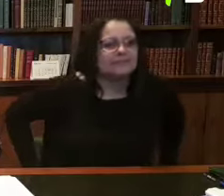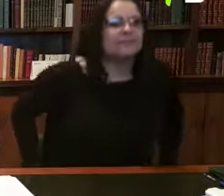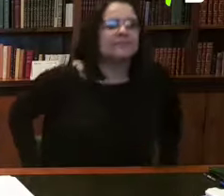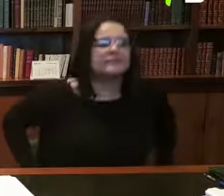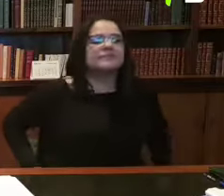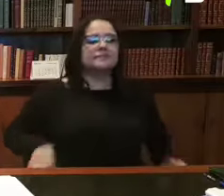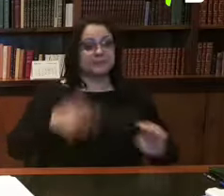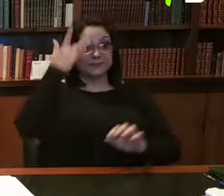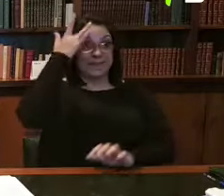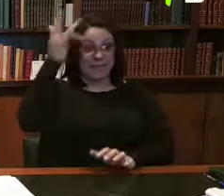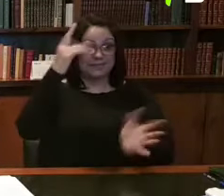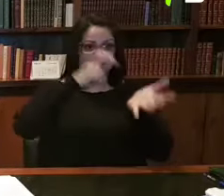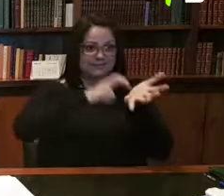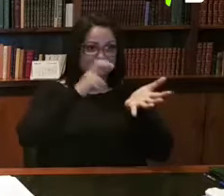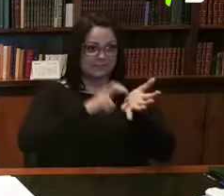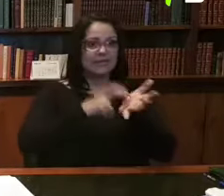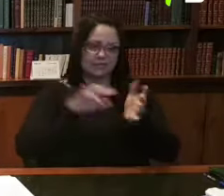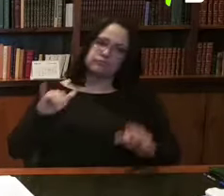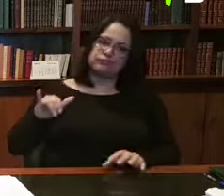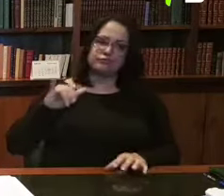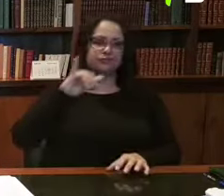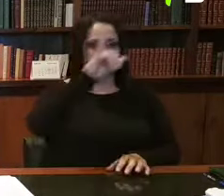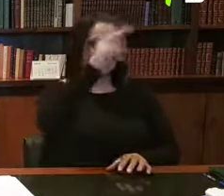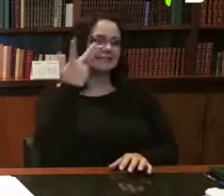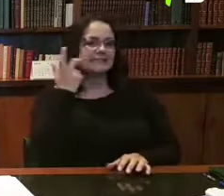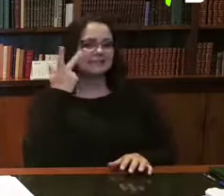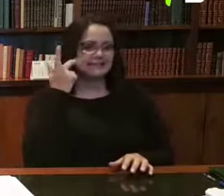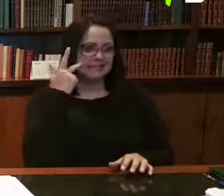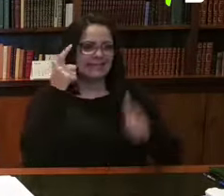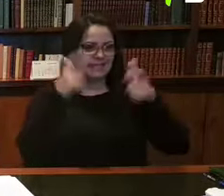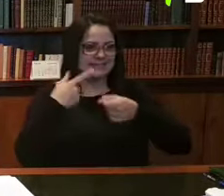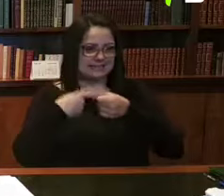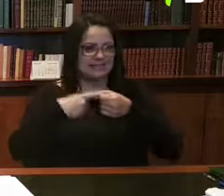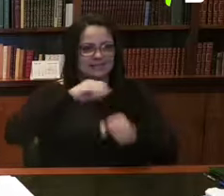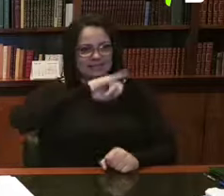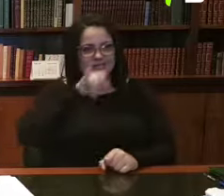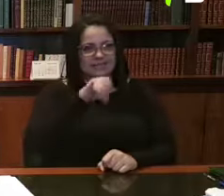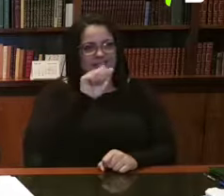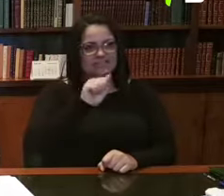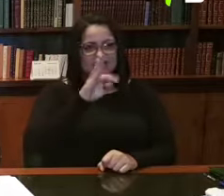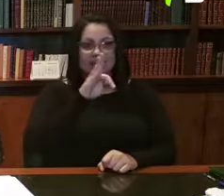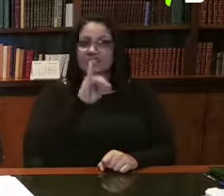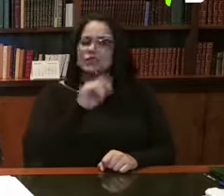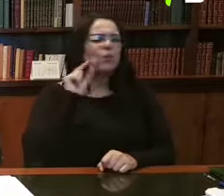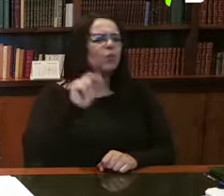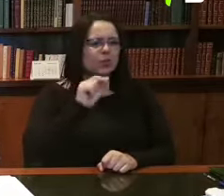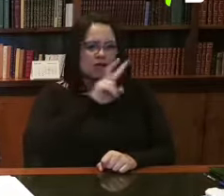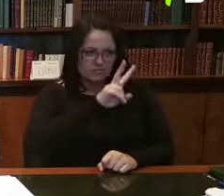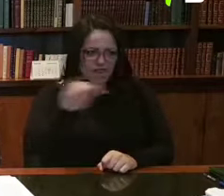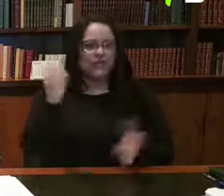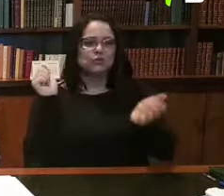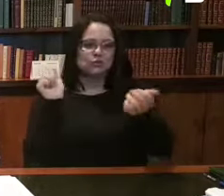amanhã logo cedo quatro ceará e vamos para a cidade de jati tá o quê que é vai